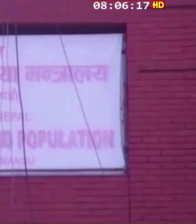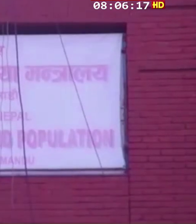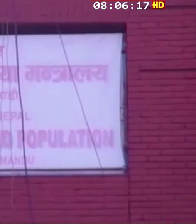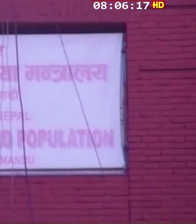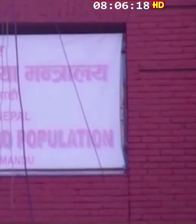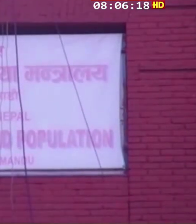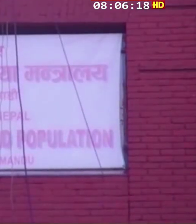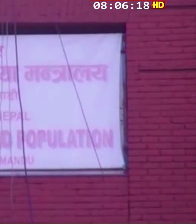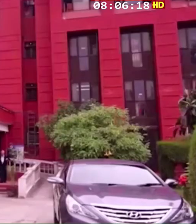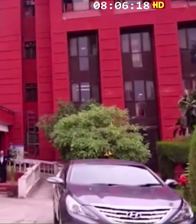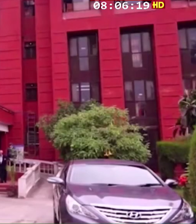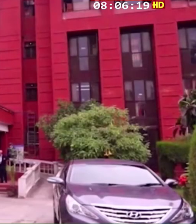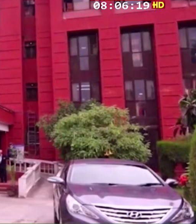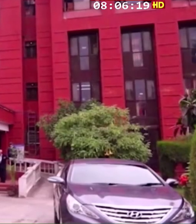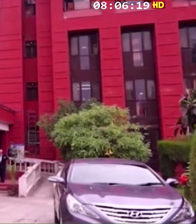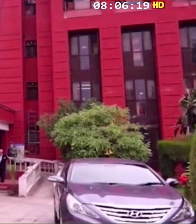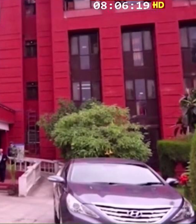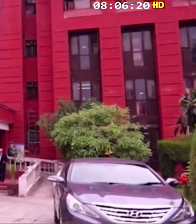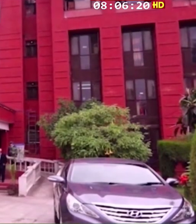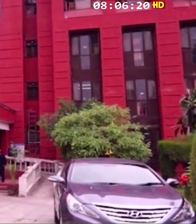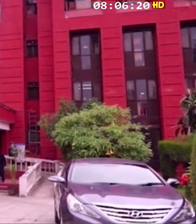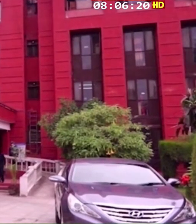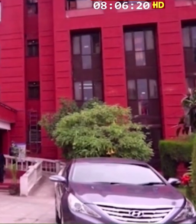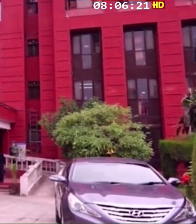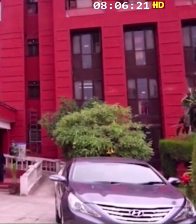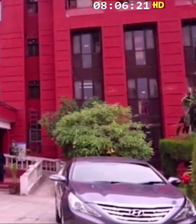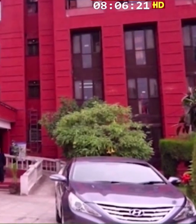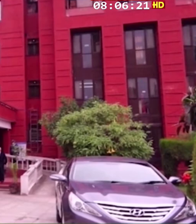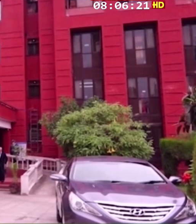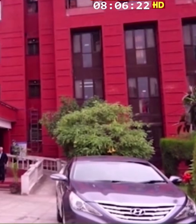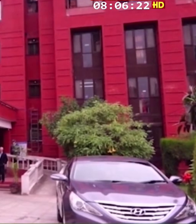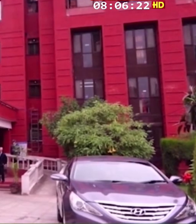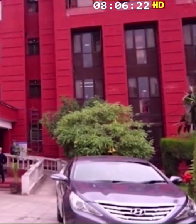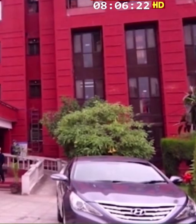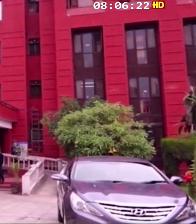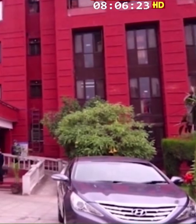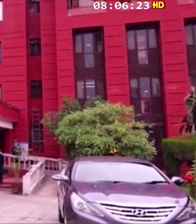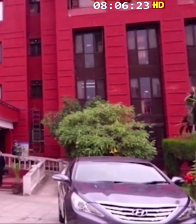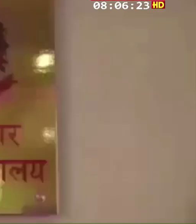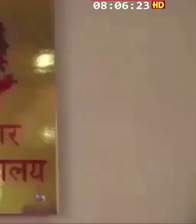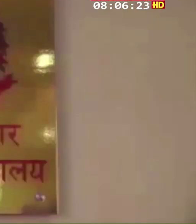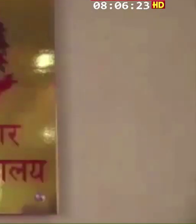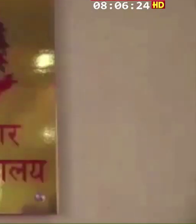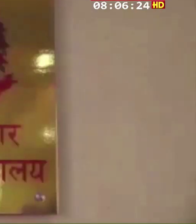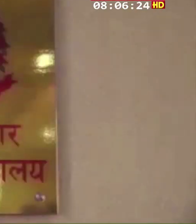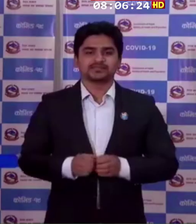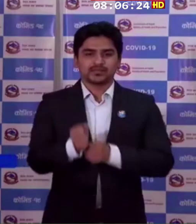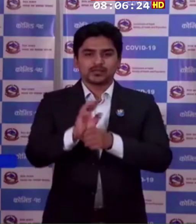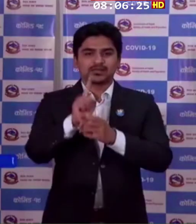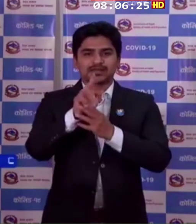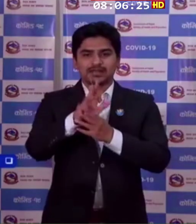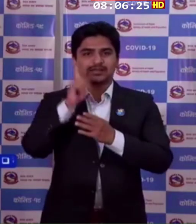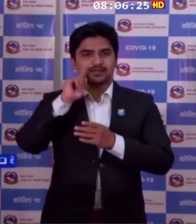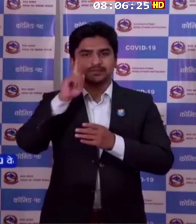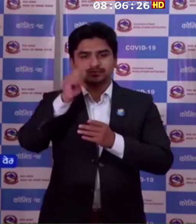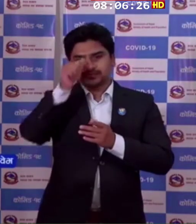सिन्धुपाल्चोक 12-20 29 वर्षीय महिलाको बिहीबार मृत्यु भएको थियो। उनको मृत्यु कोरोना या अन्य कारण